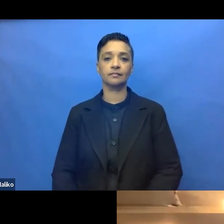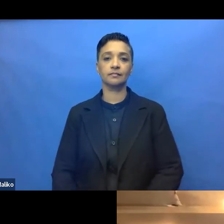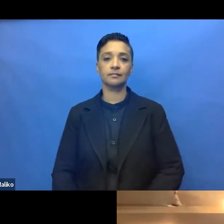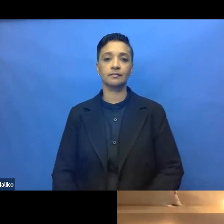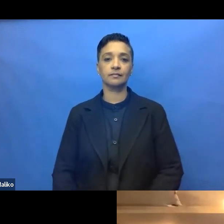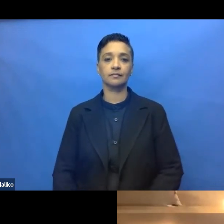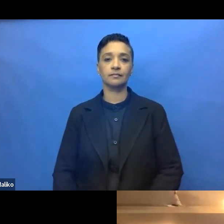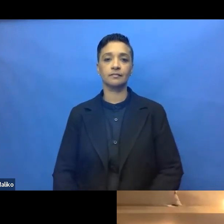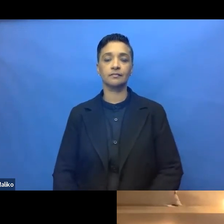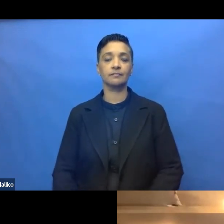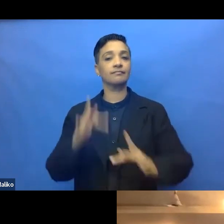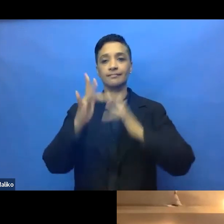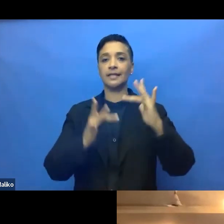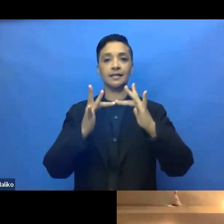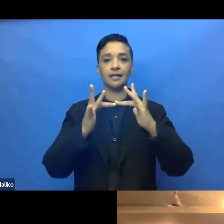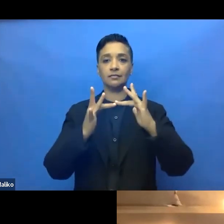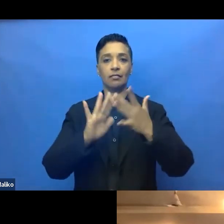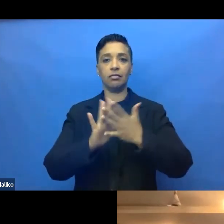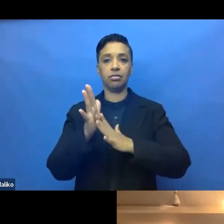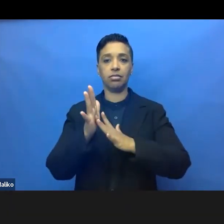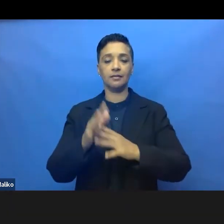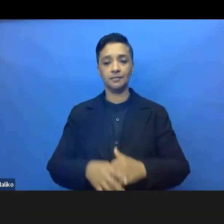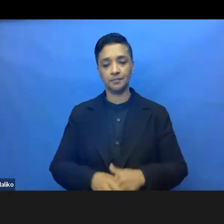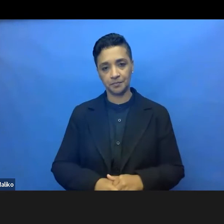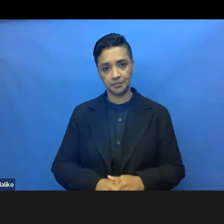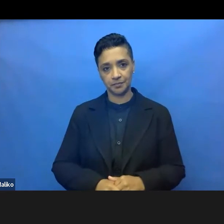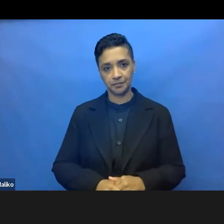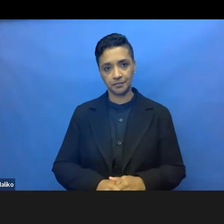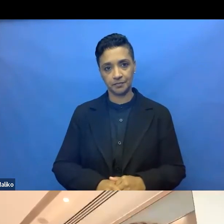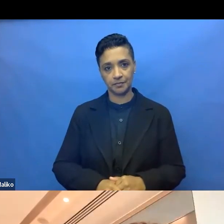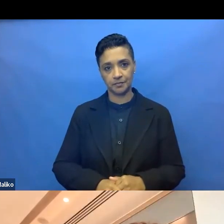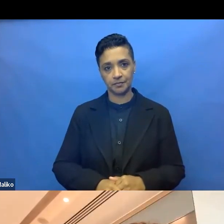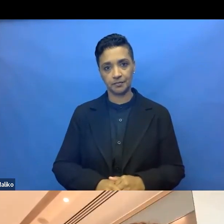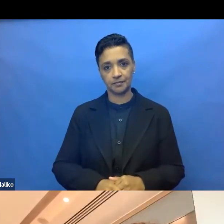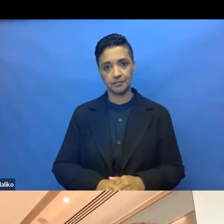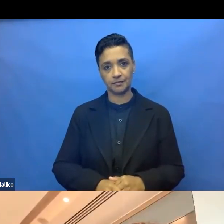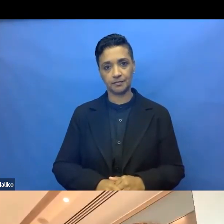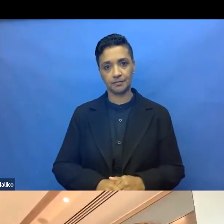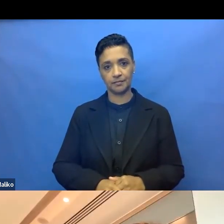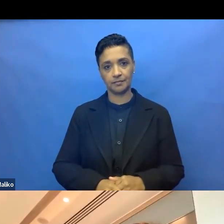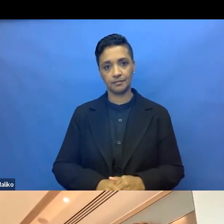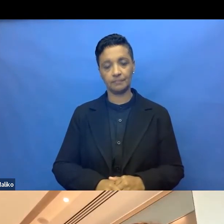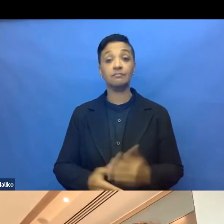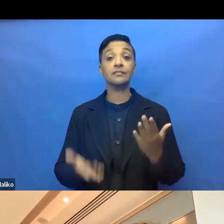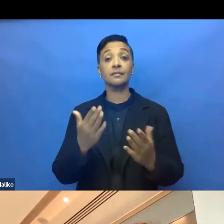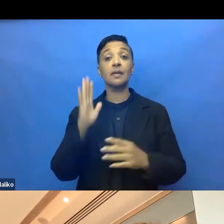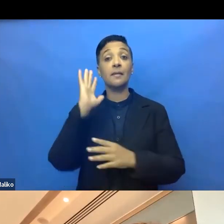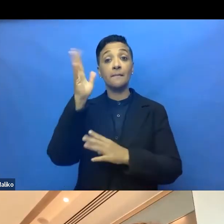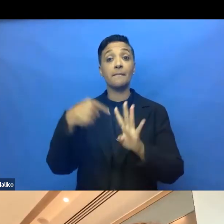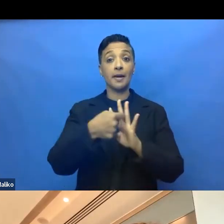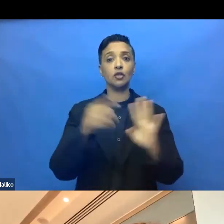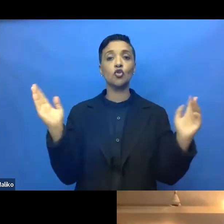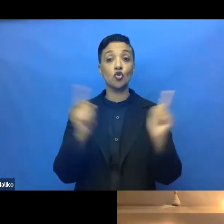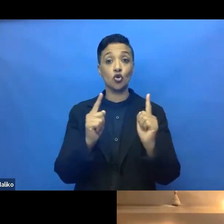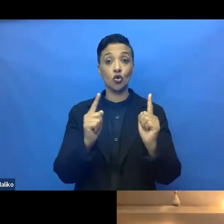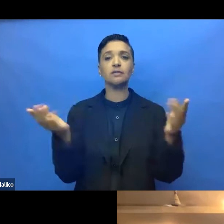Je pense que Il faut aussi donner 1 minute à tous les membres